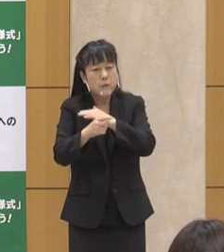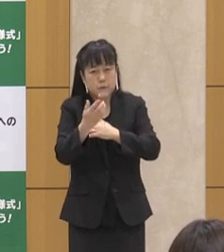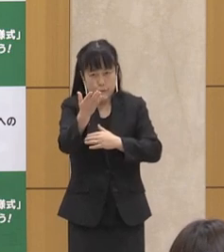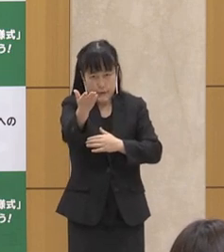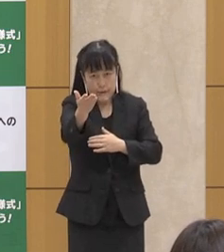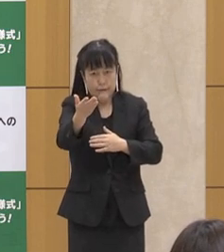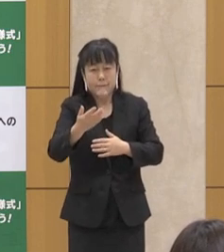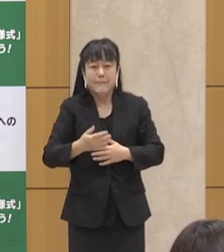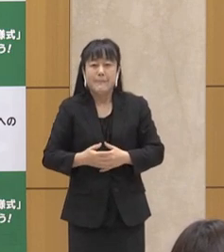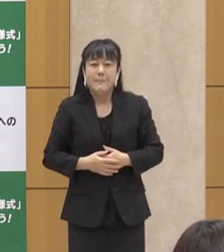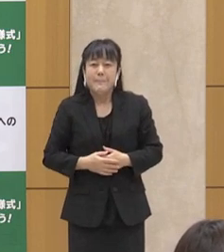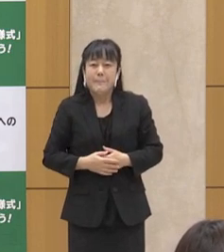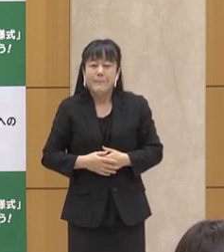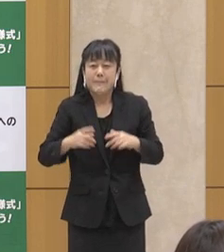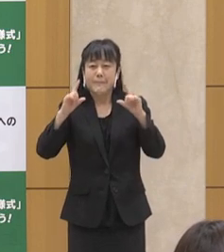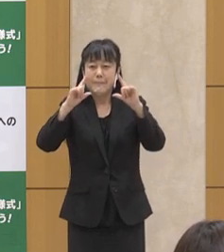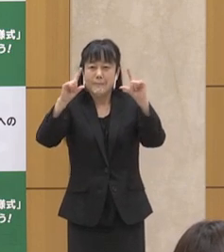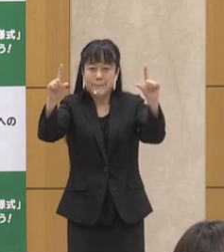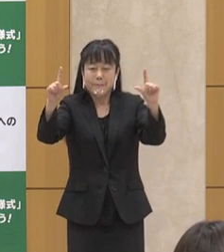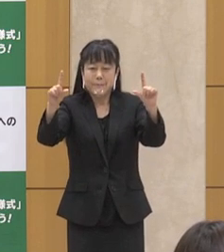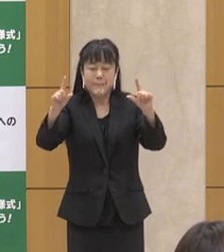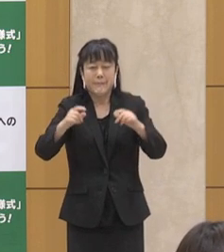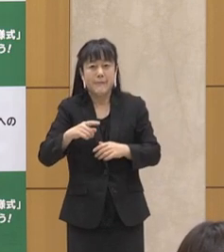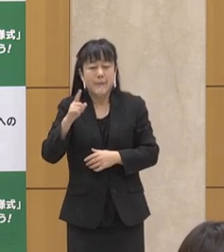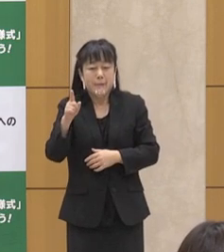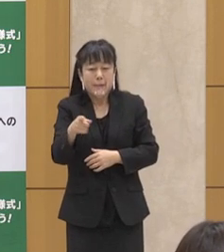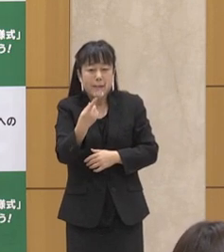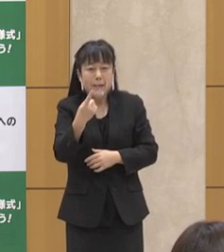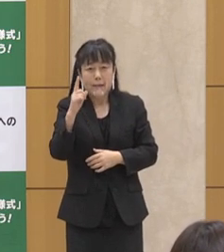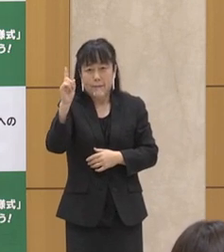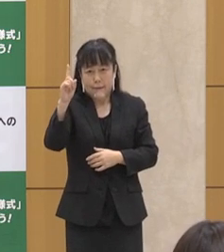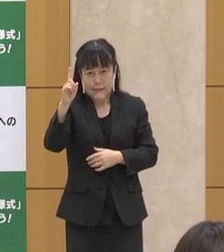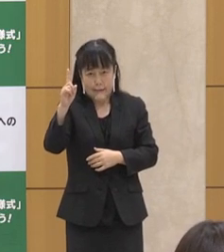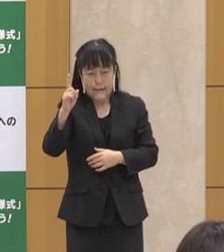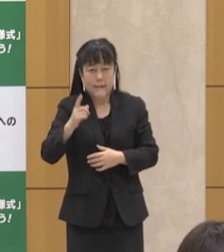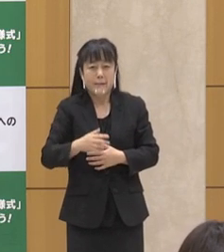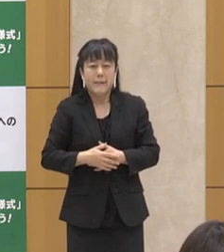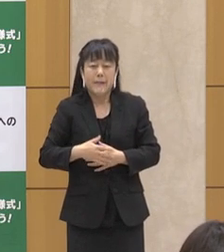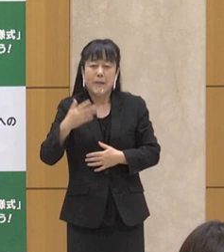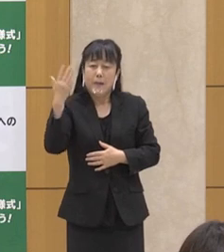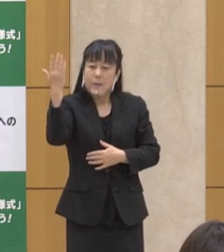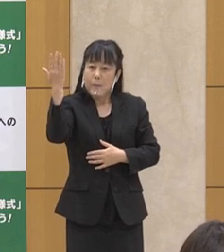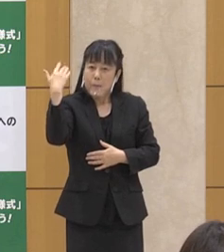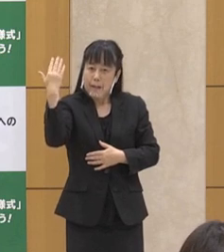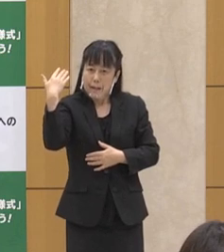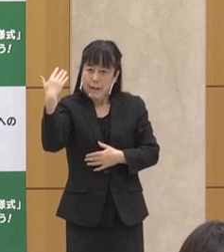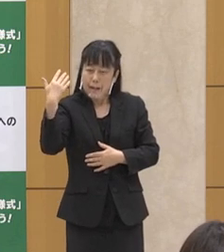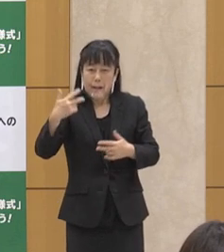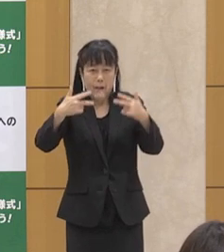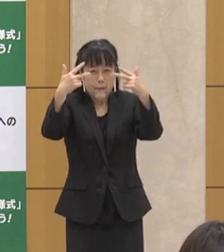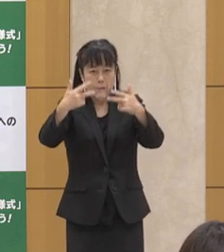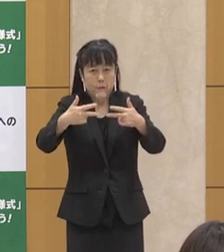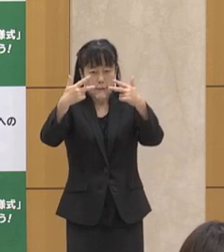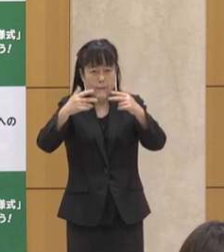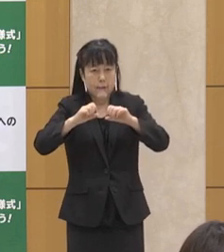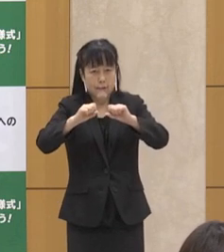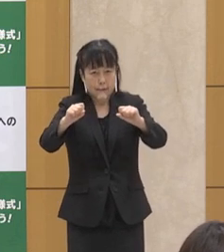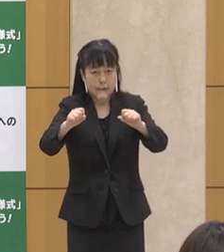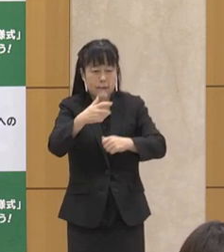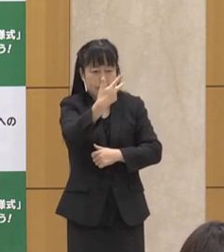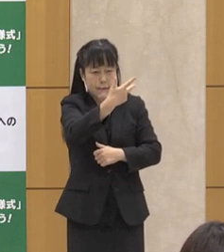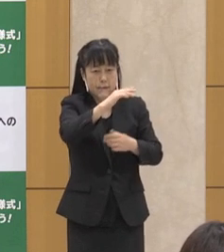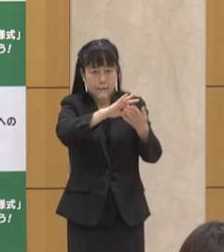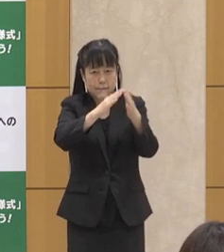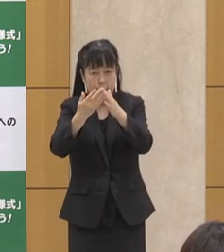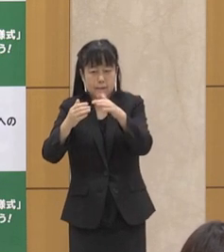きっかけは、この前ウェブで行った県内の市長会議でですね、ご提案があって